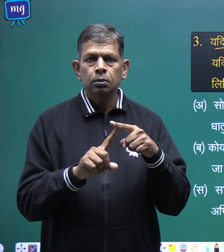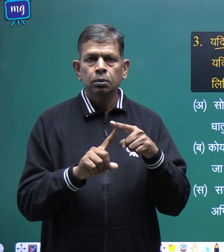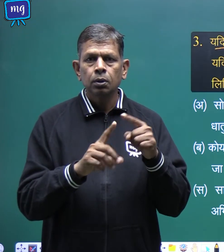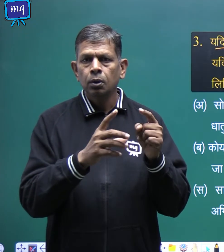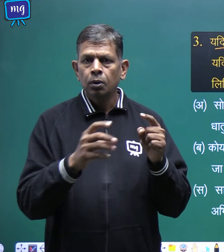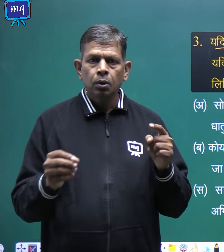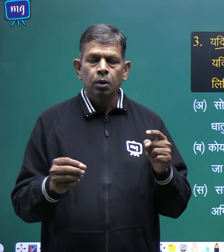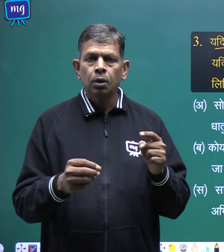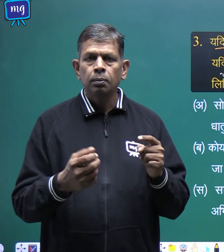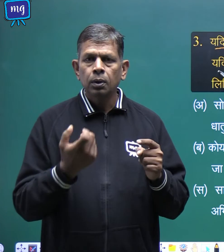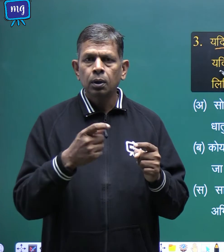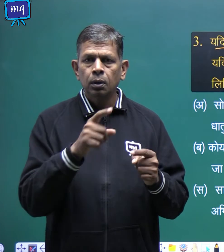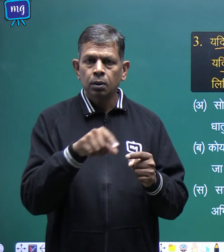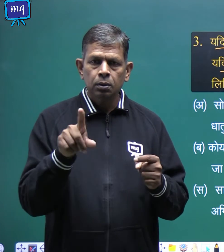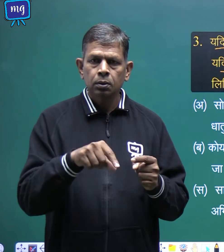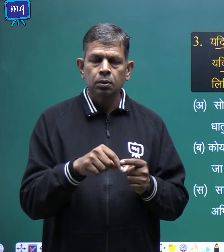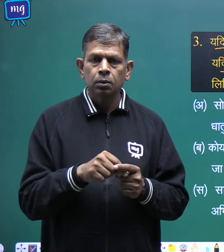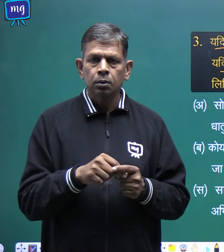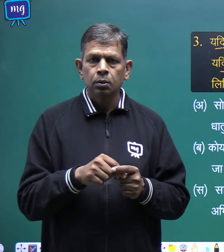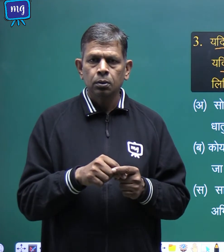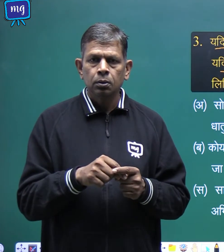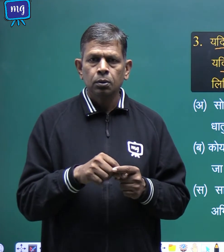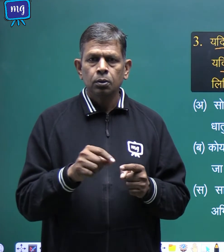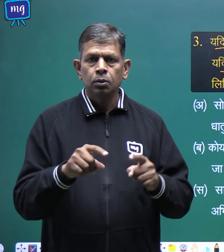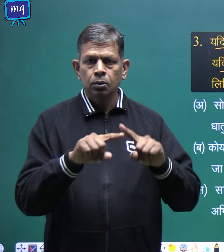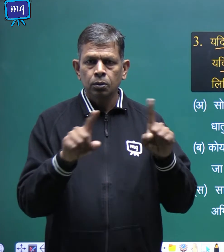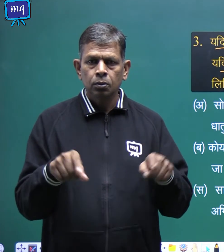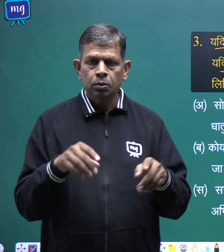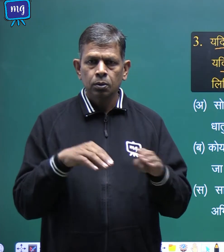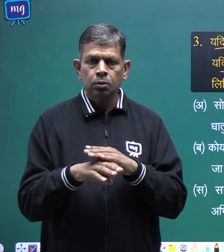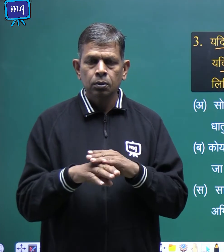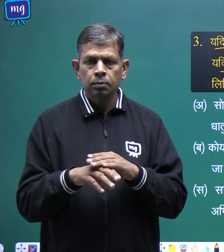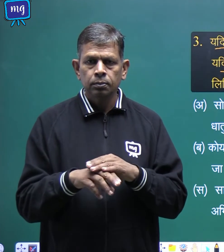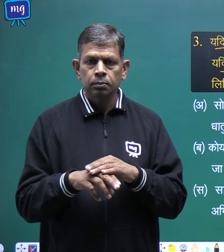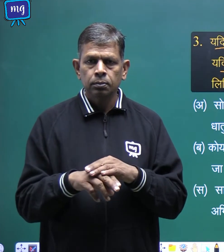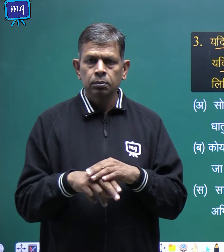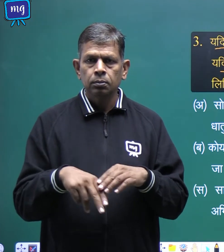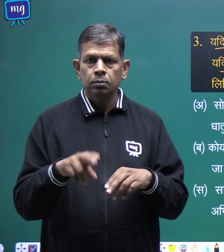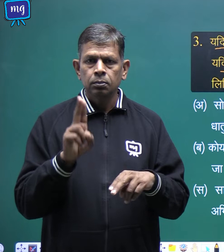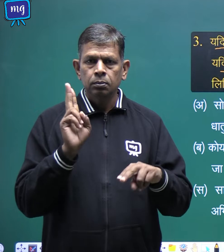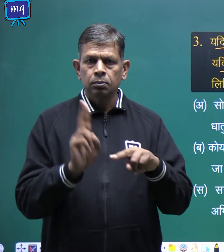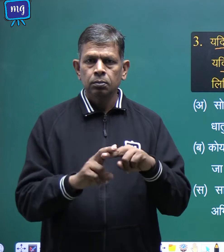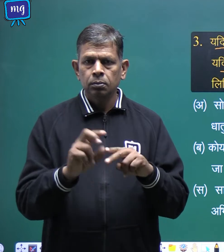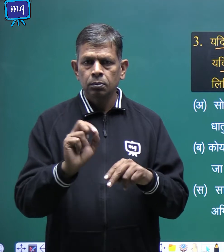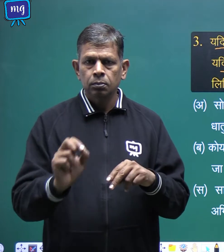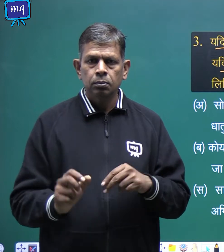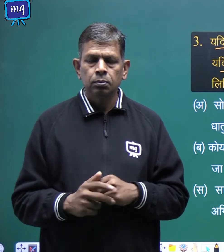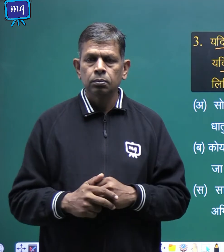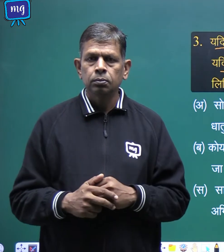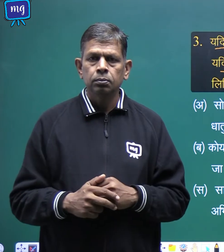और यदि गलत है तो कोष्ठक में एफ लिखिए।